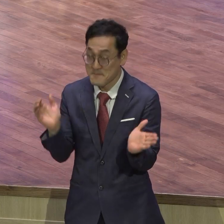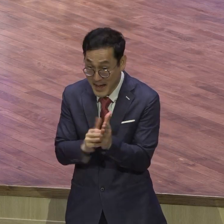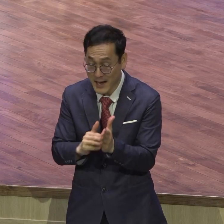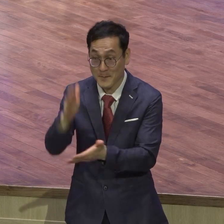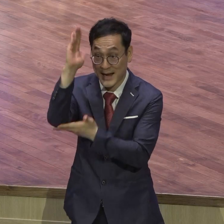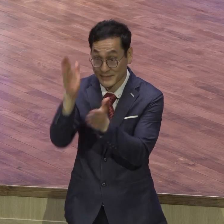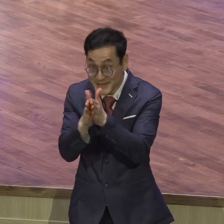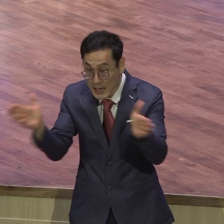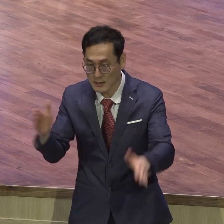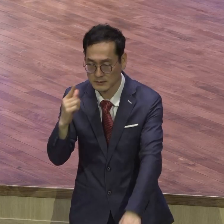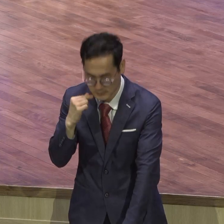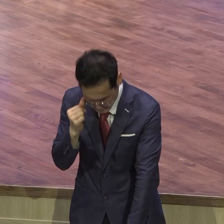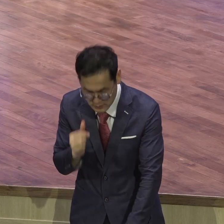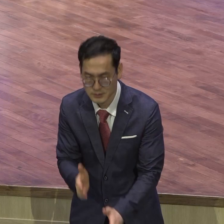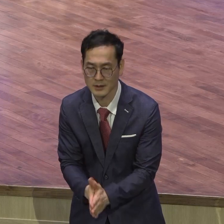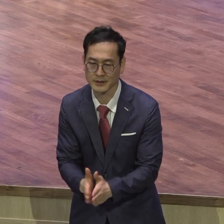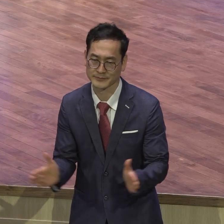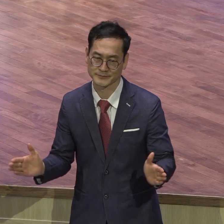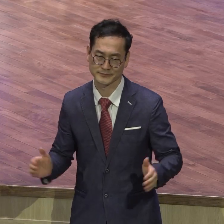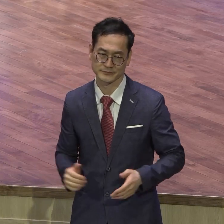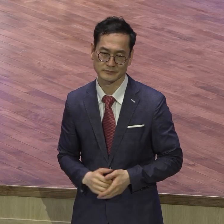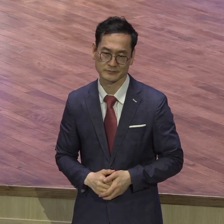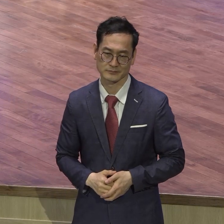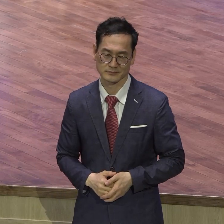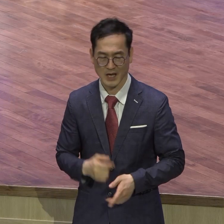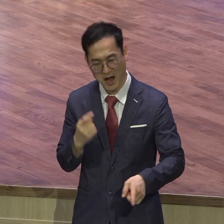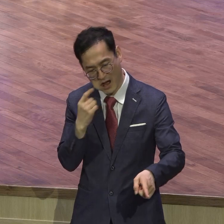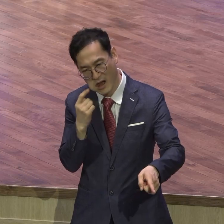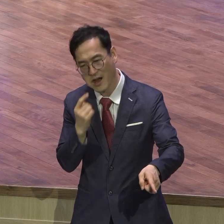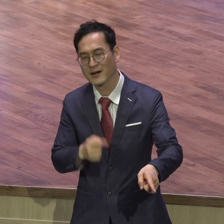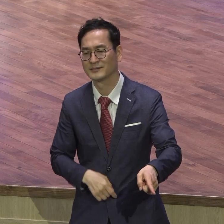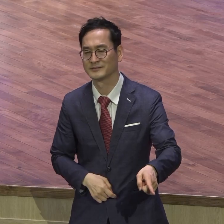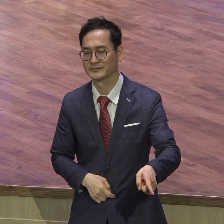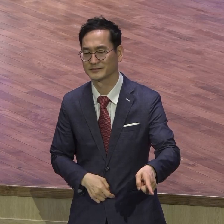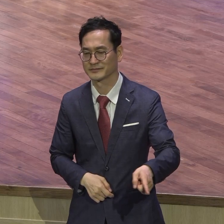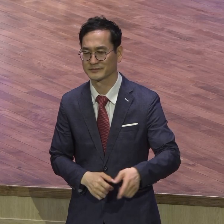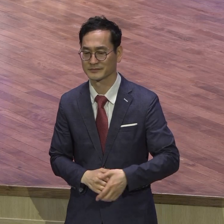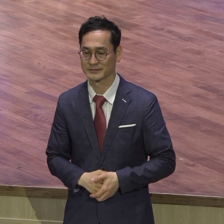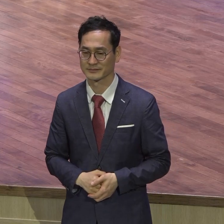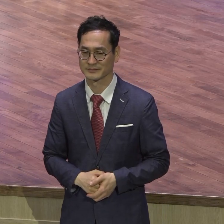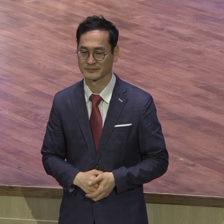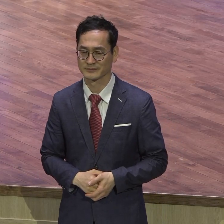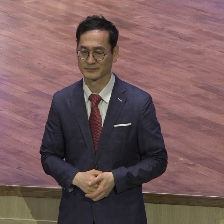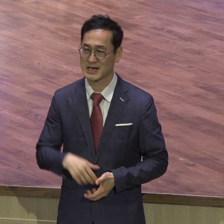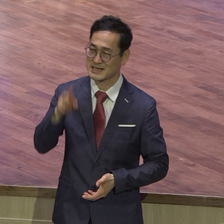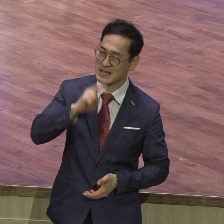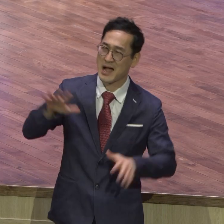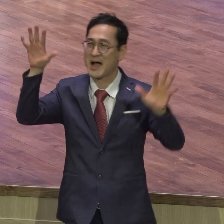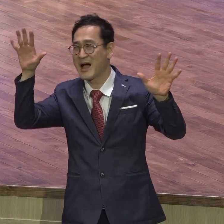찬양하고 그 다음 자요 그거 다 가짜요 그 찬양 하나님 받은 적이 없어요